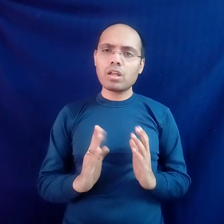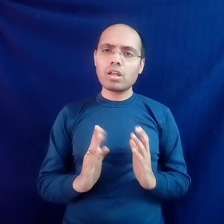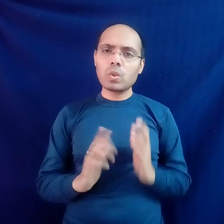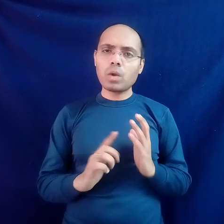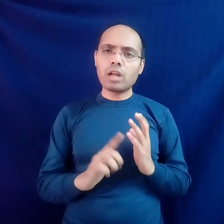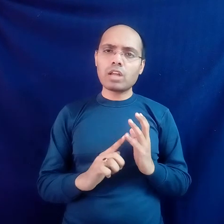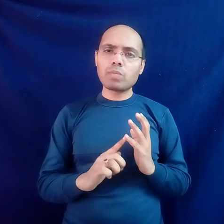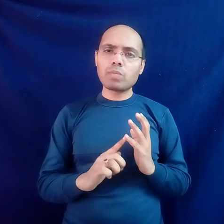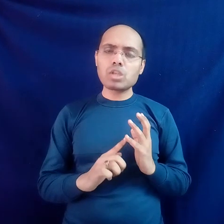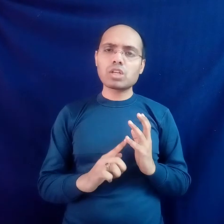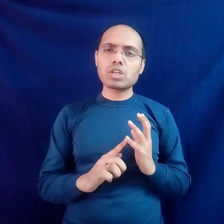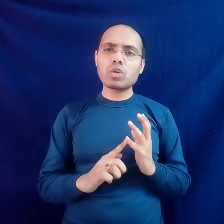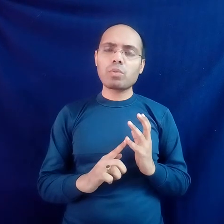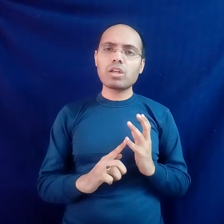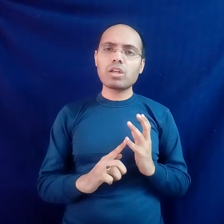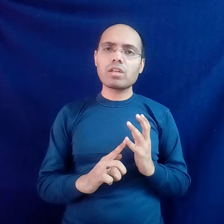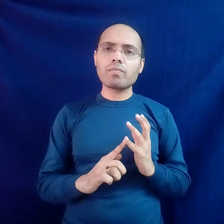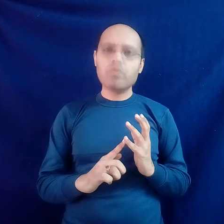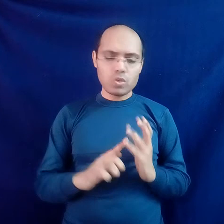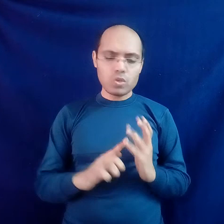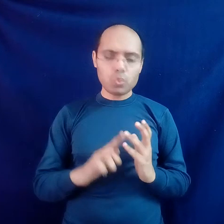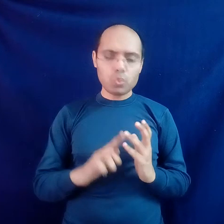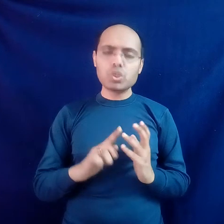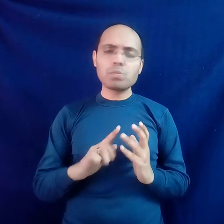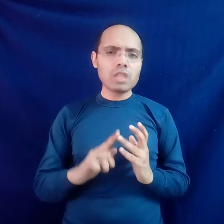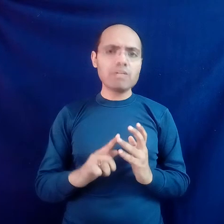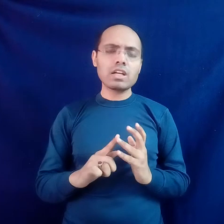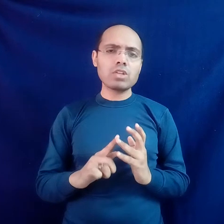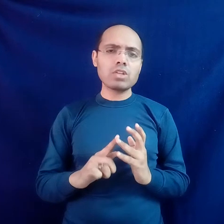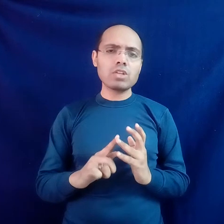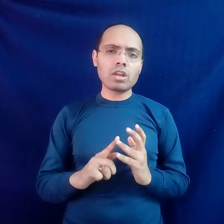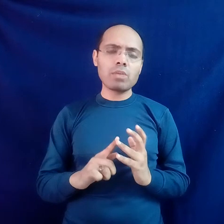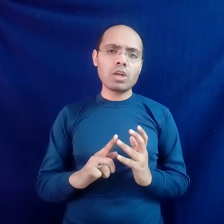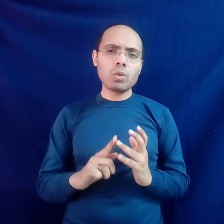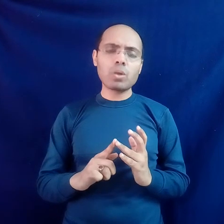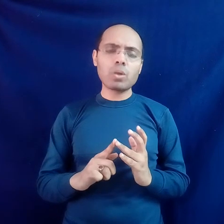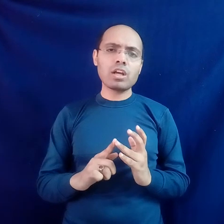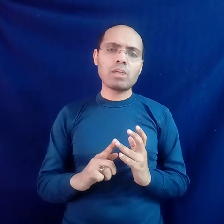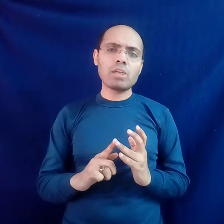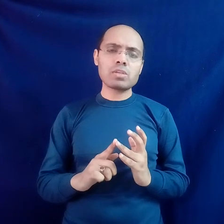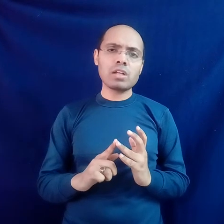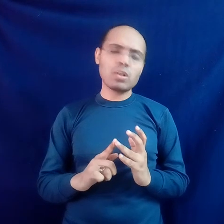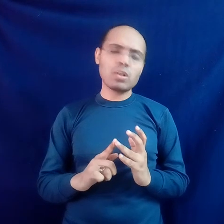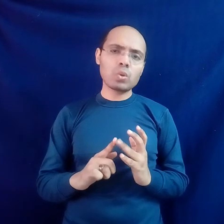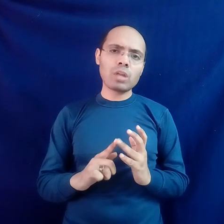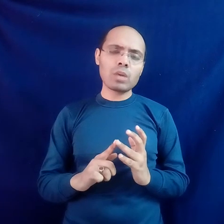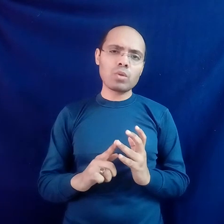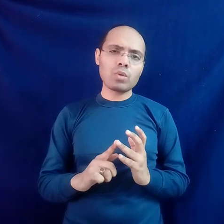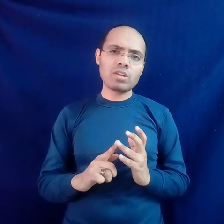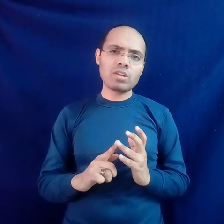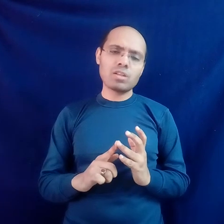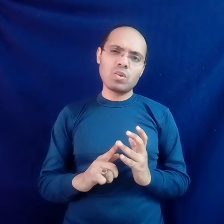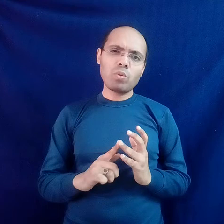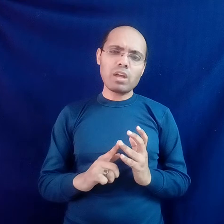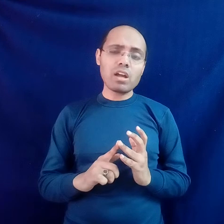तो आध्यात्म की शक्ति को अपनाइए। कुछ मंत्र है जिसका मैंने अनुभव किया है पिछले 2 सालों के दौरान, वो बड़े ही